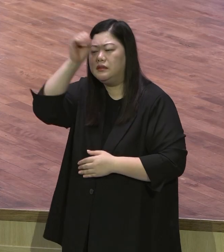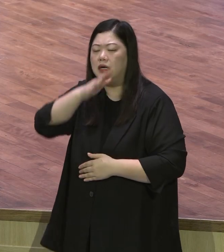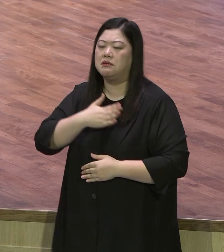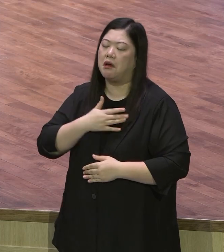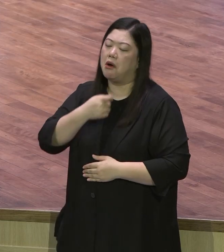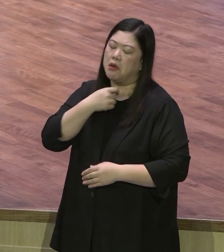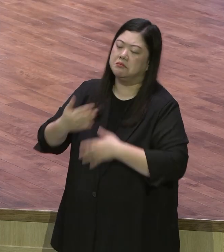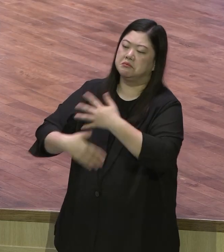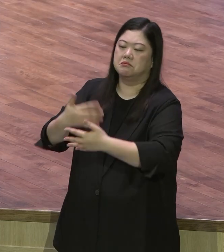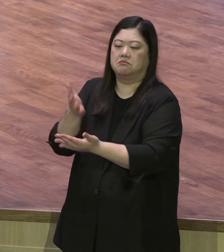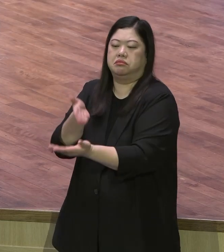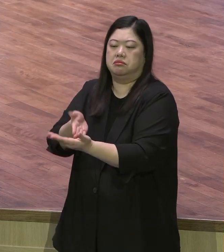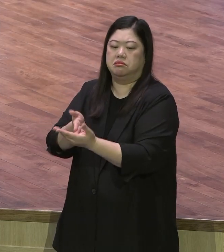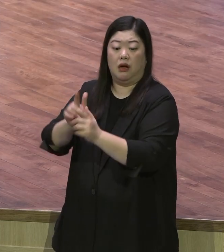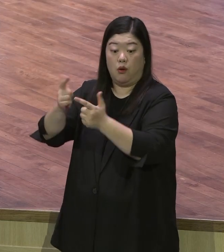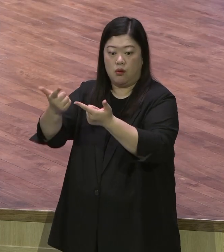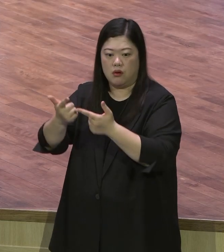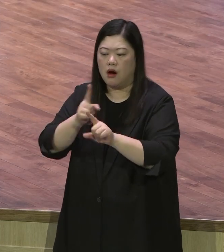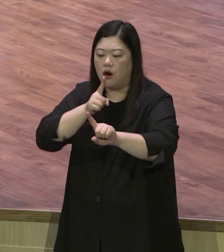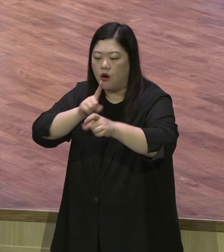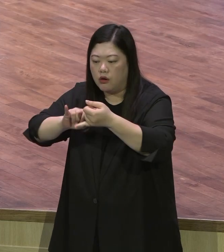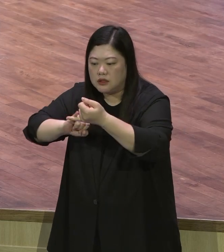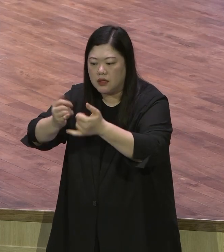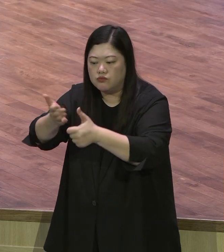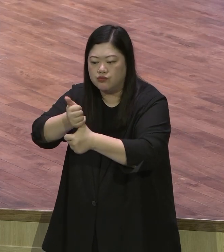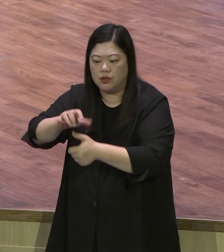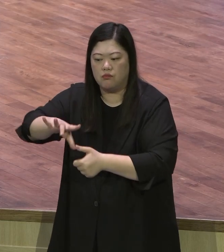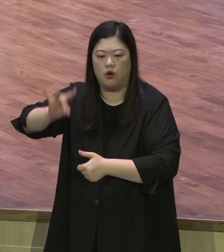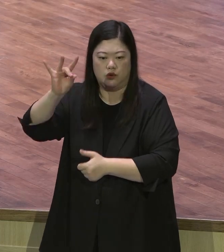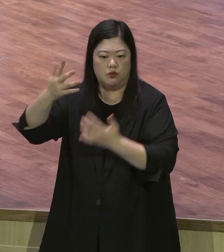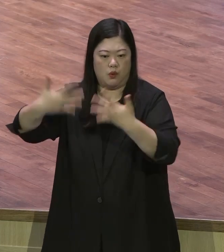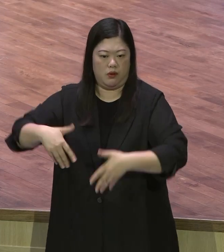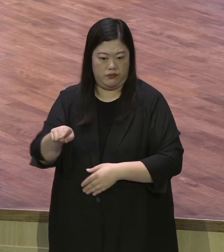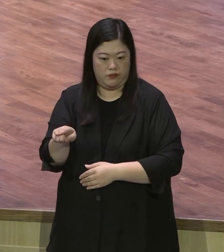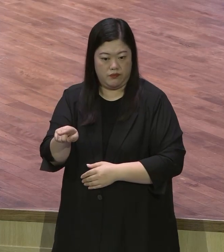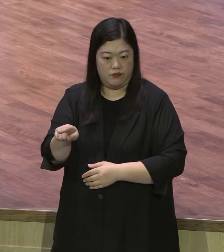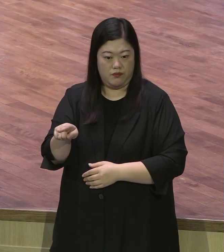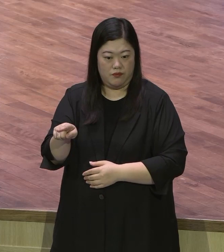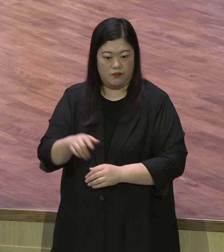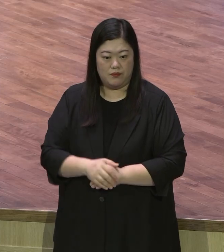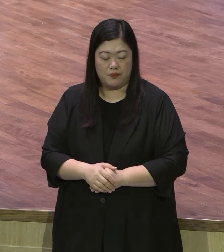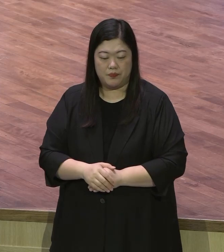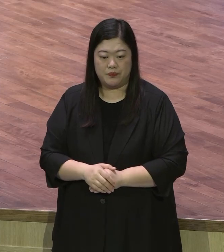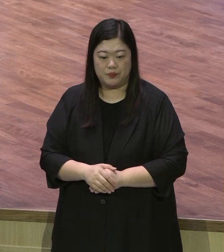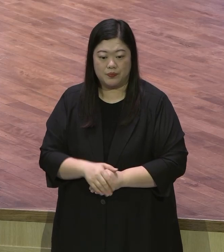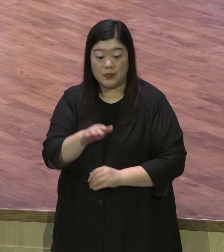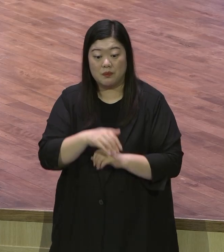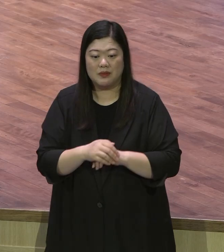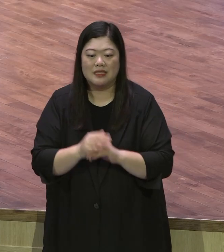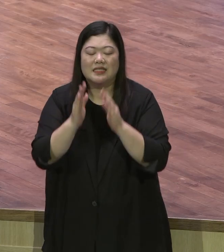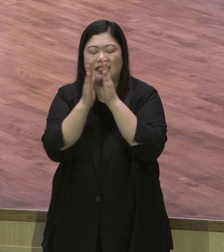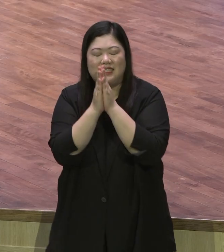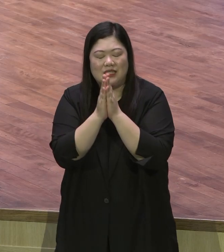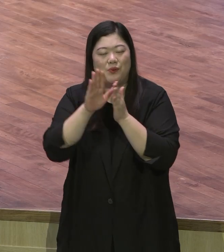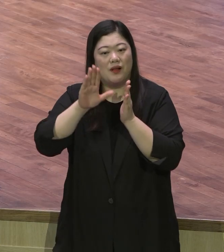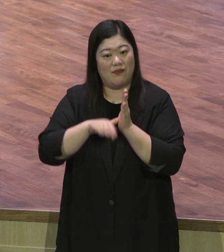여러분이요, 기도를 할 때요, 기도라는 것이요, 기도 제목이 쫙 여러분이 막